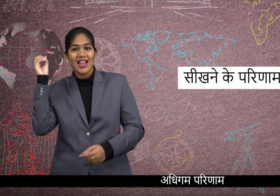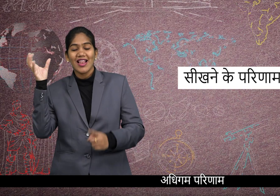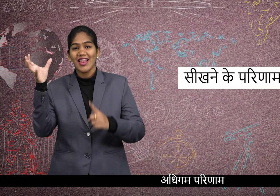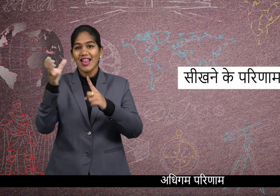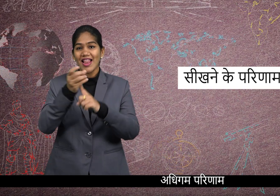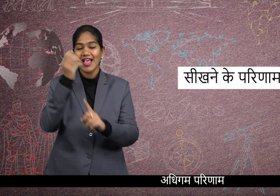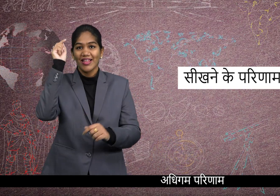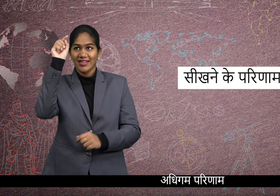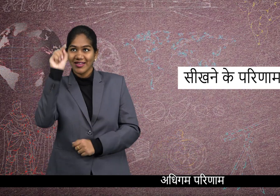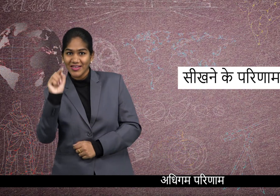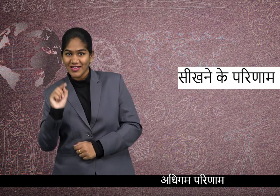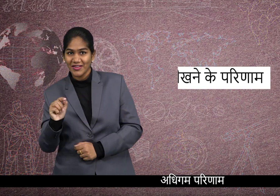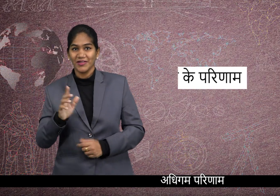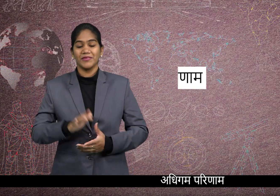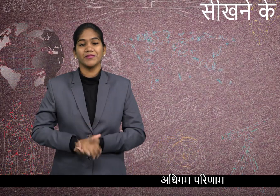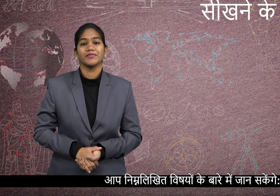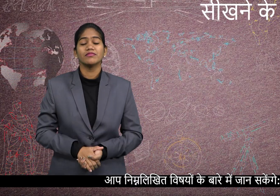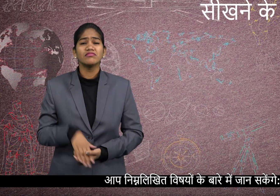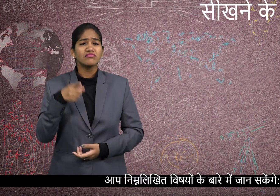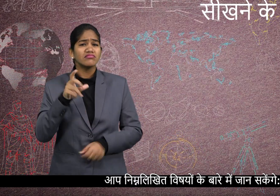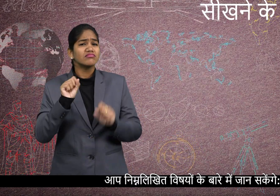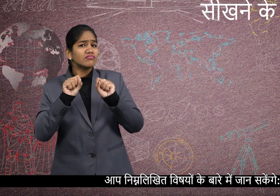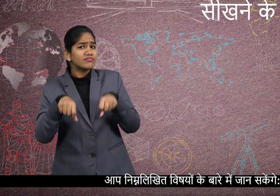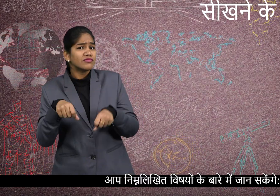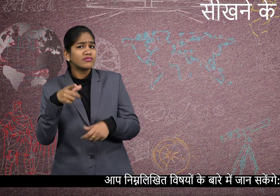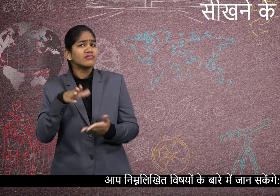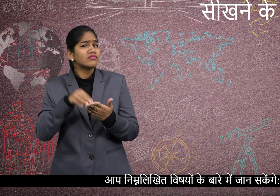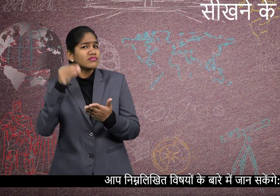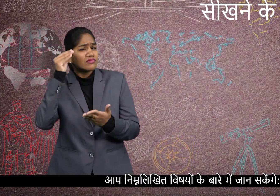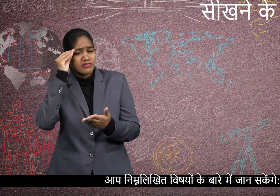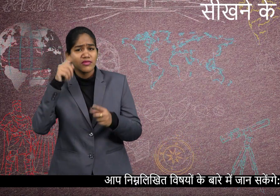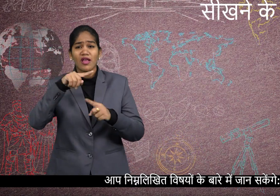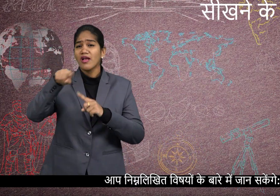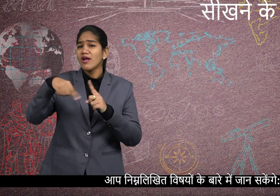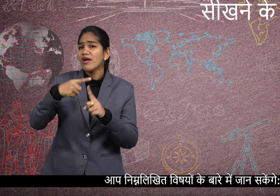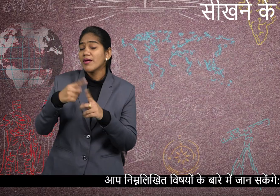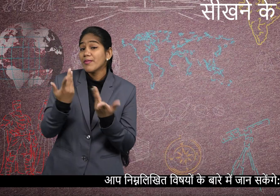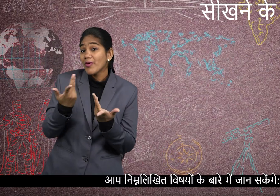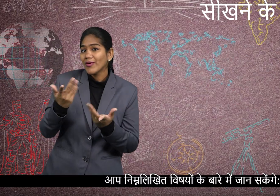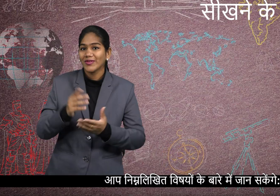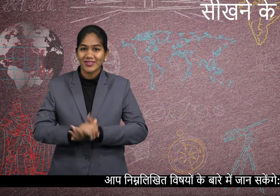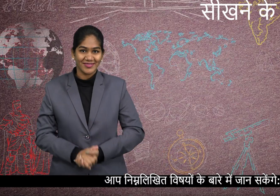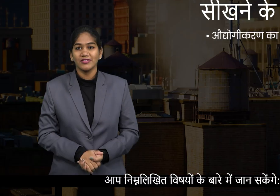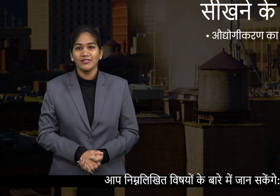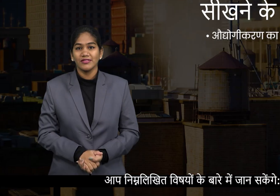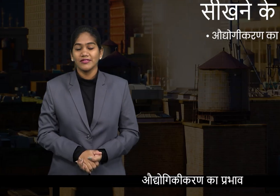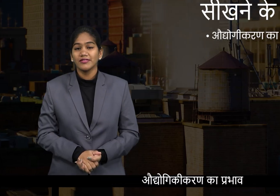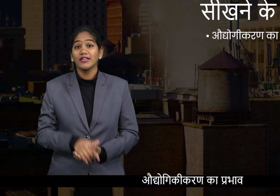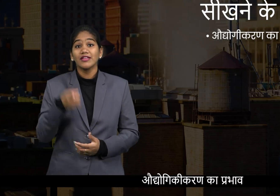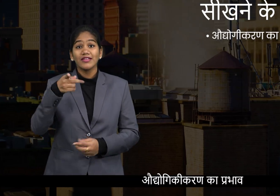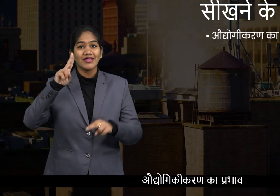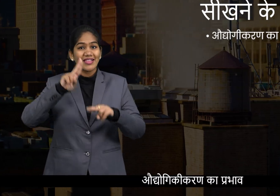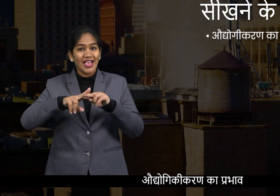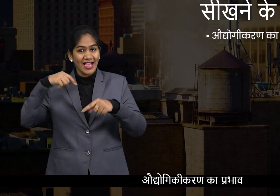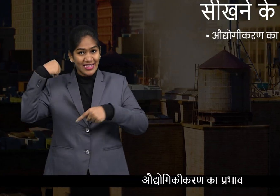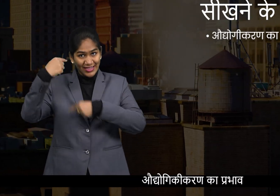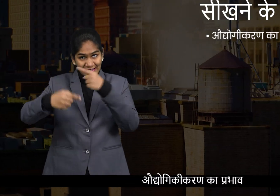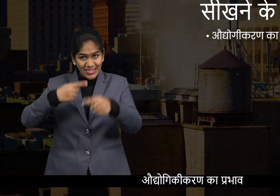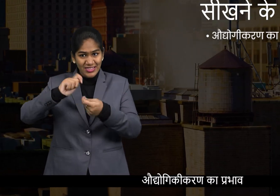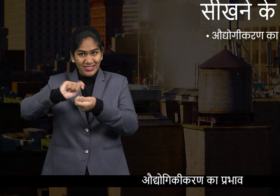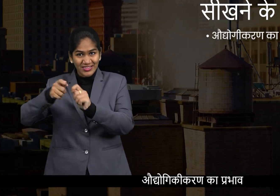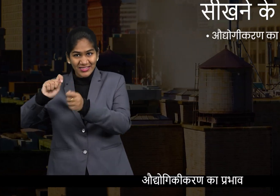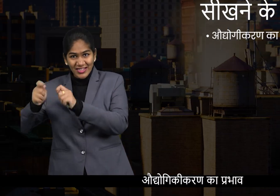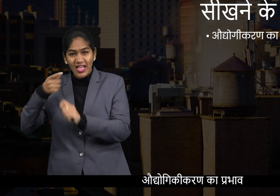अधिगम परिणाम। आप निम्नलिखित विषयों के बारे में जान सकेंगे: औद्योगिकीकरण